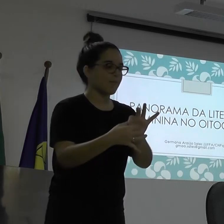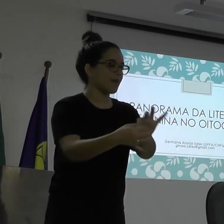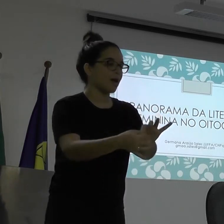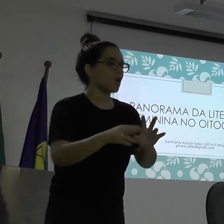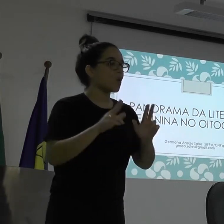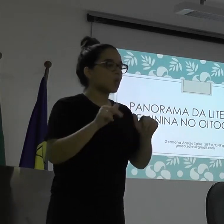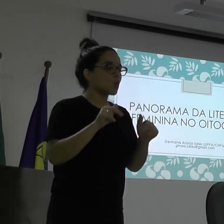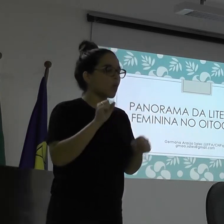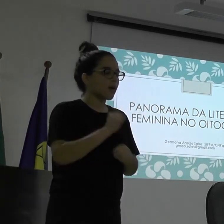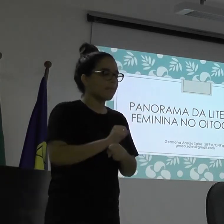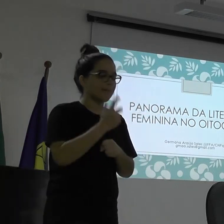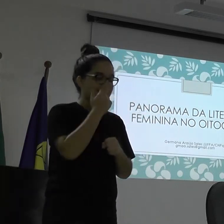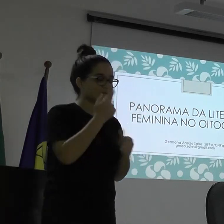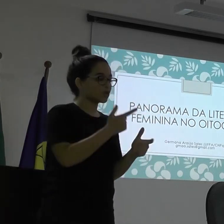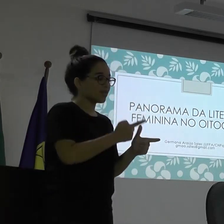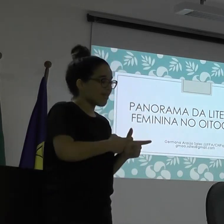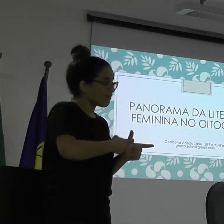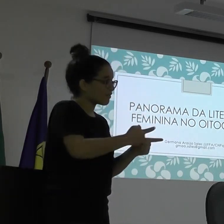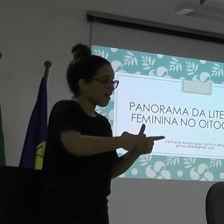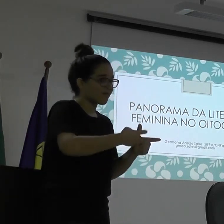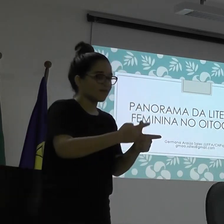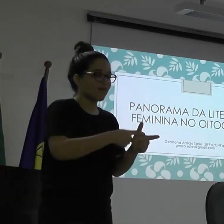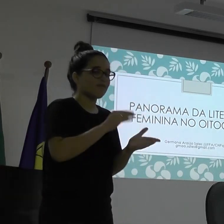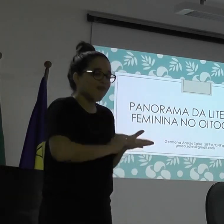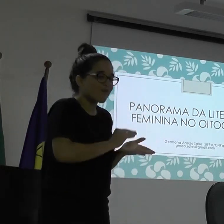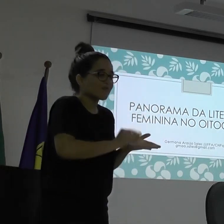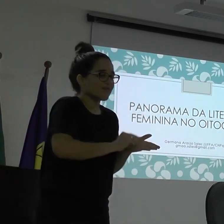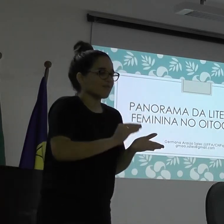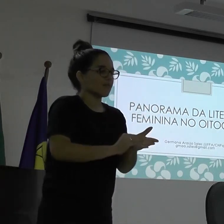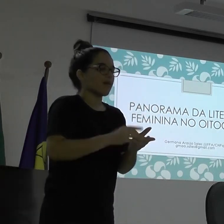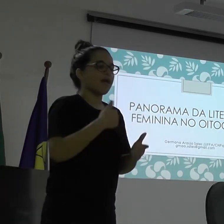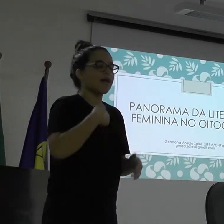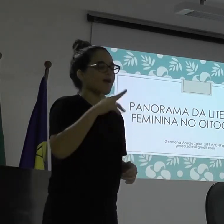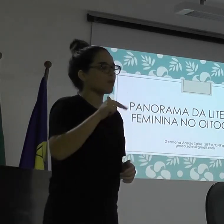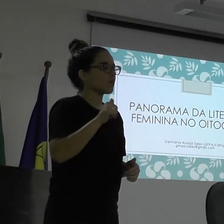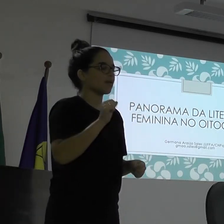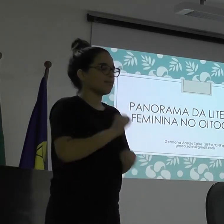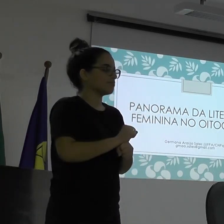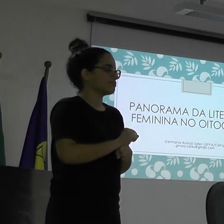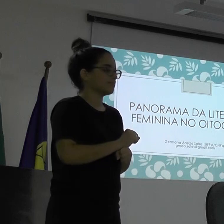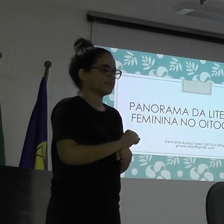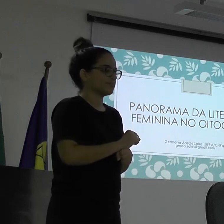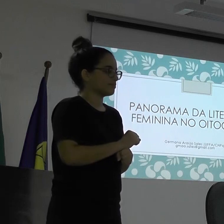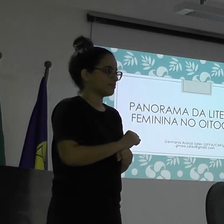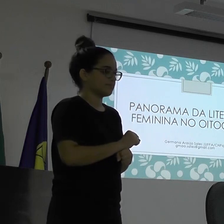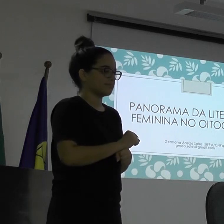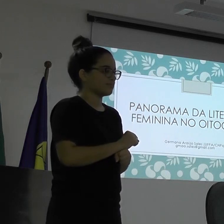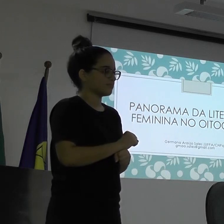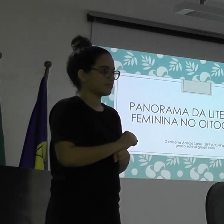nunca para de dever. Não é assim que vocês se sentem? Eu nunca paro de dever. Eu